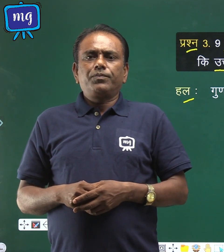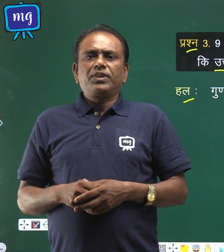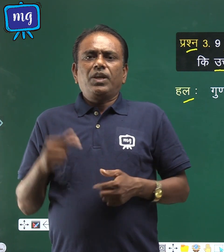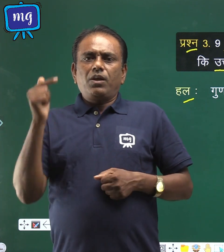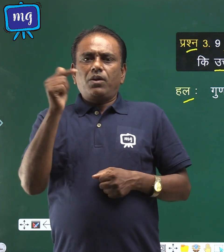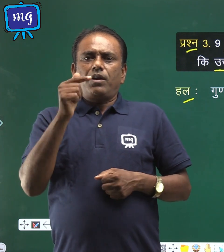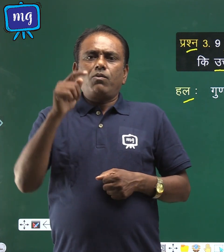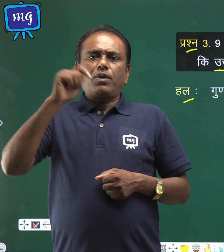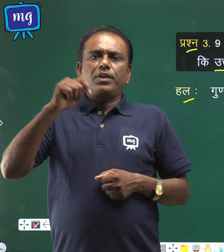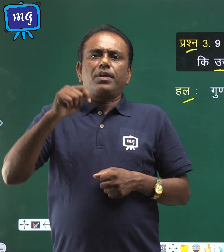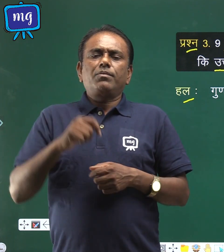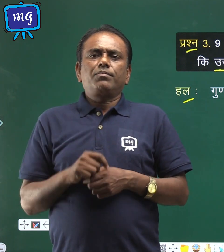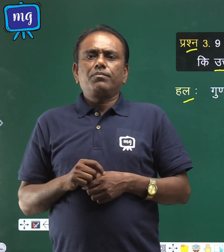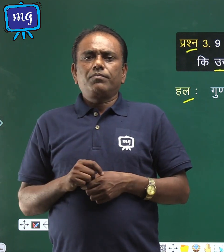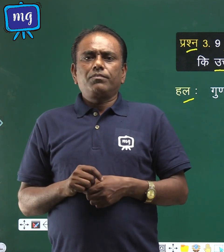घटाव करते हैं।